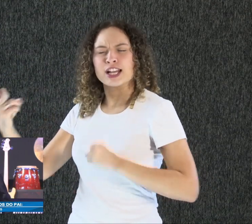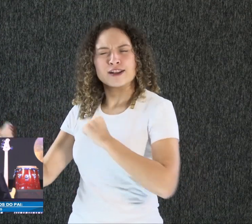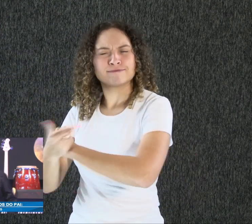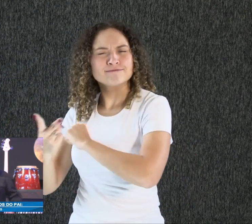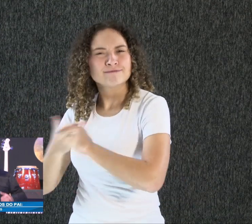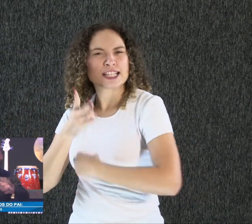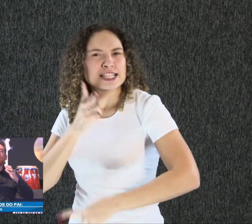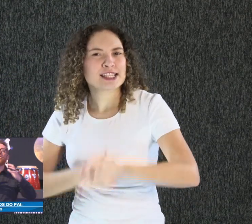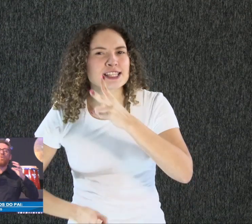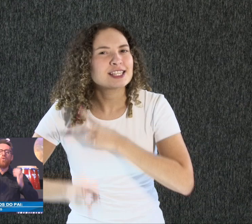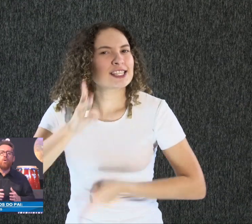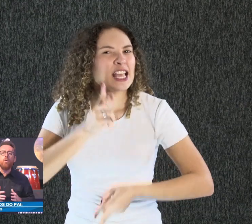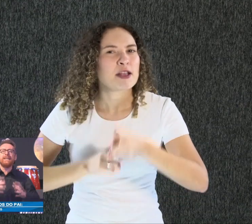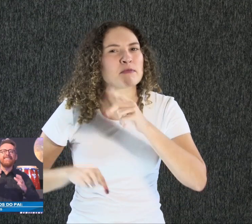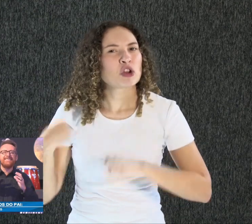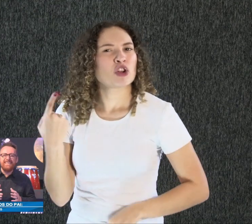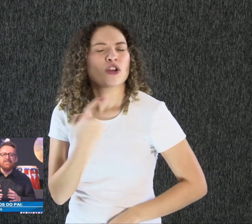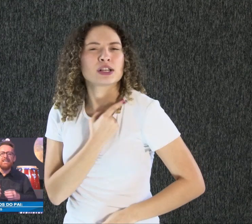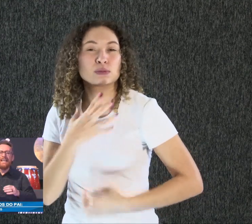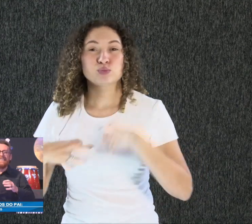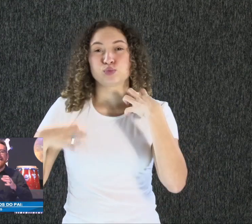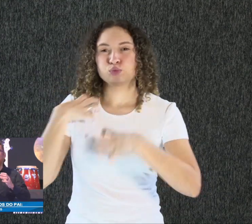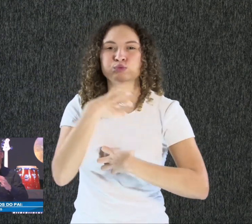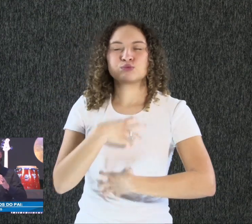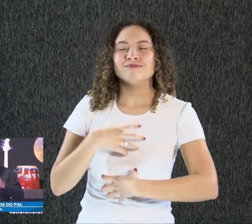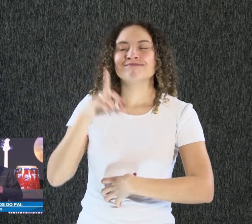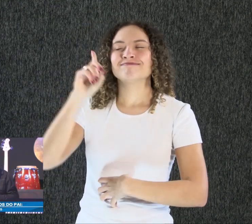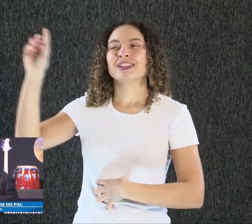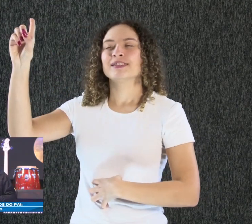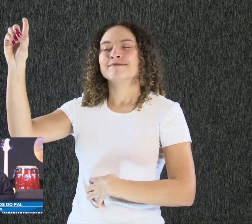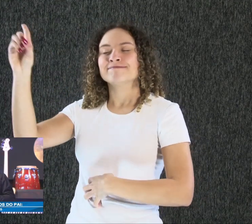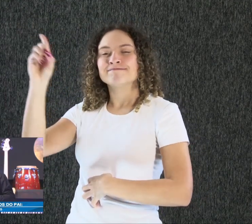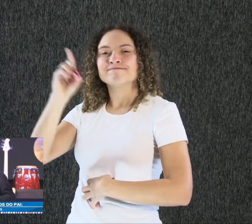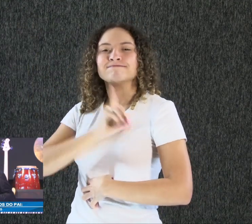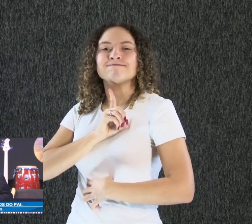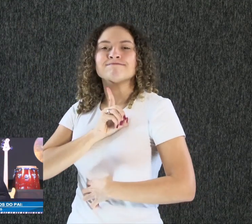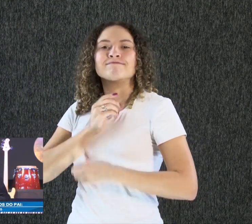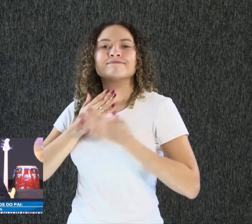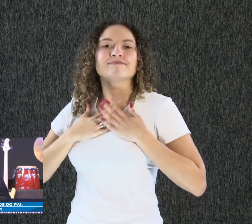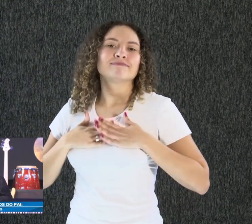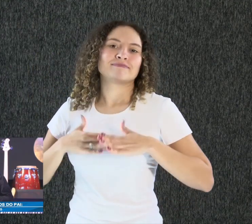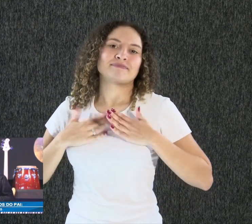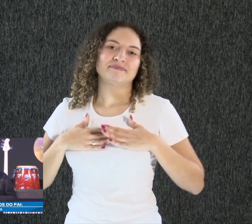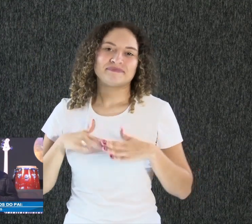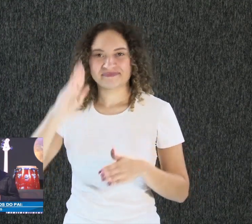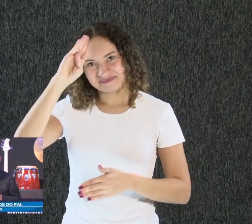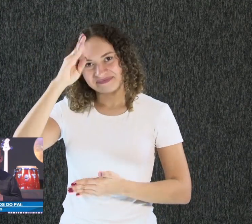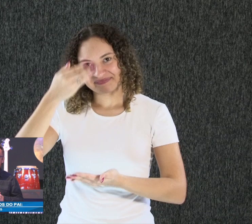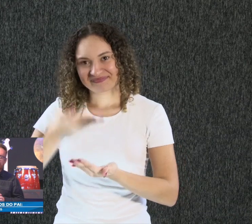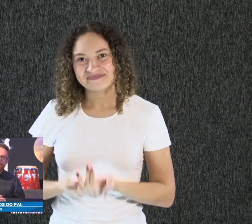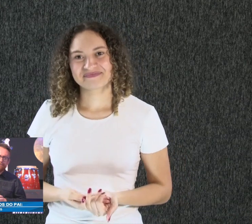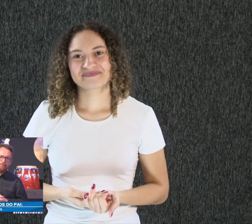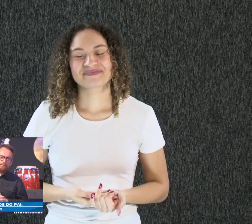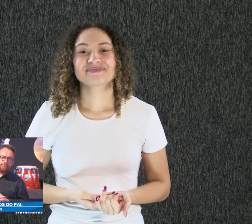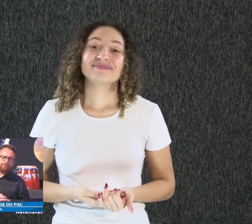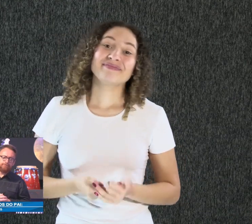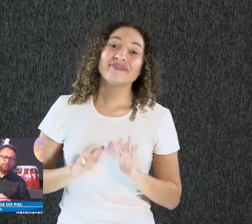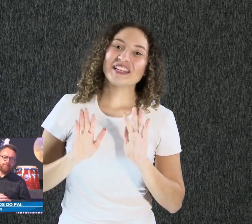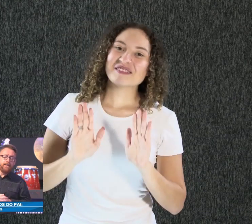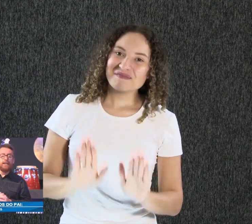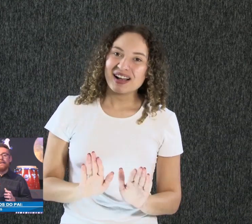fortaleza. Ele é o socorro presente na hora da tribulação, na hora da angústia. Creia nisso.